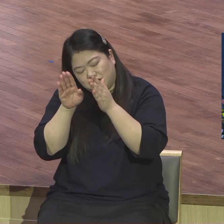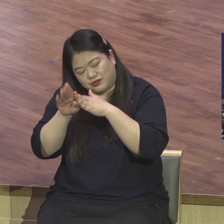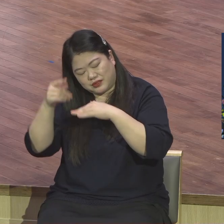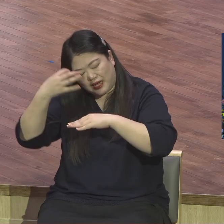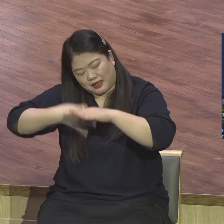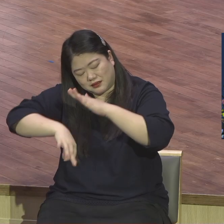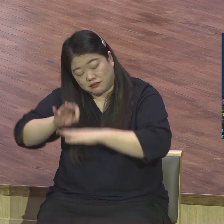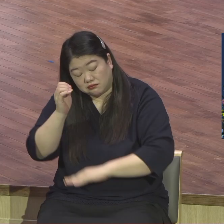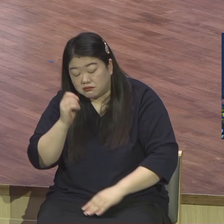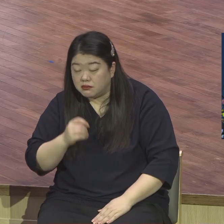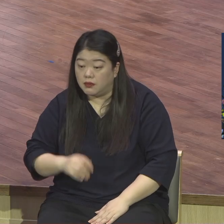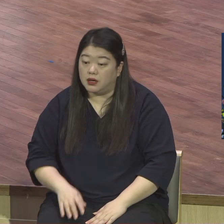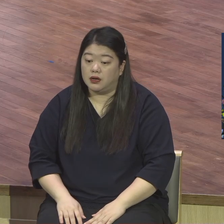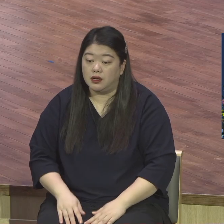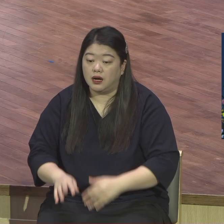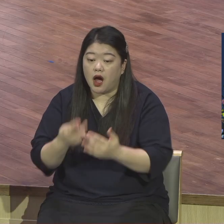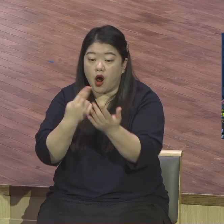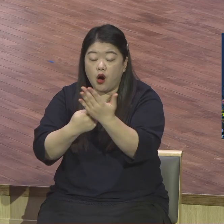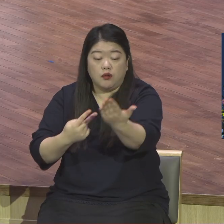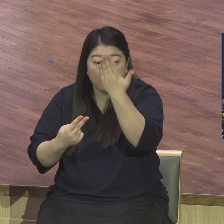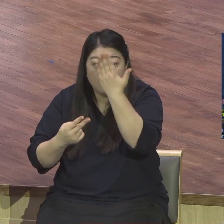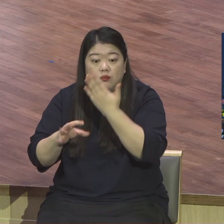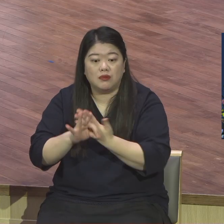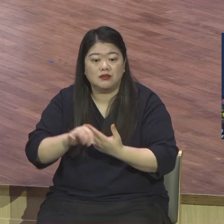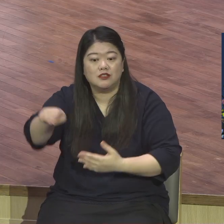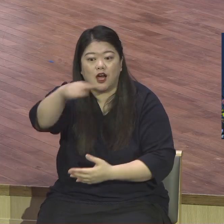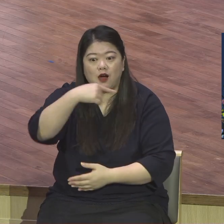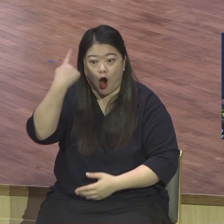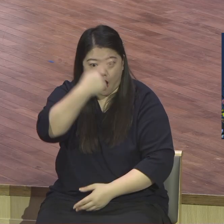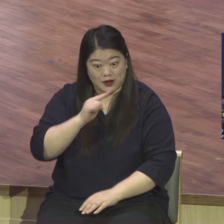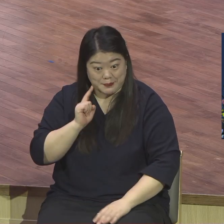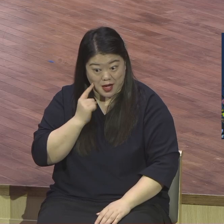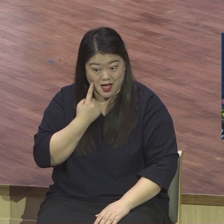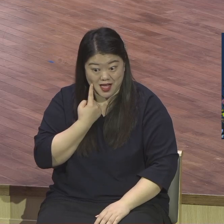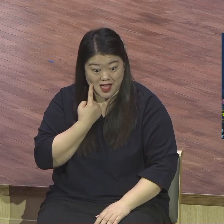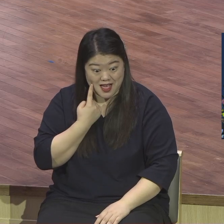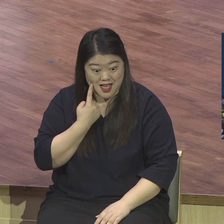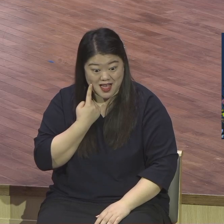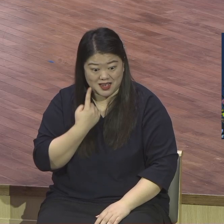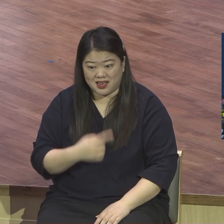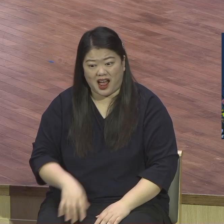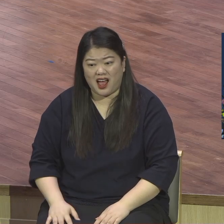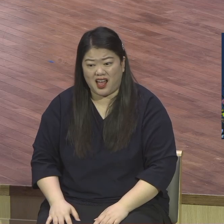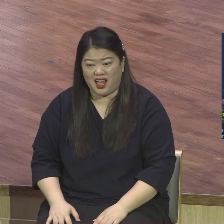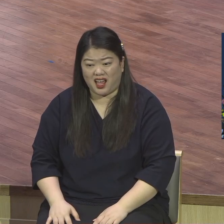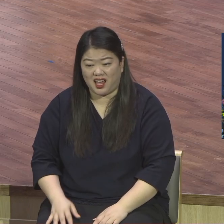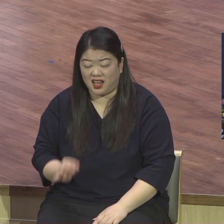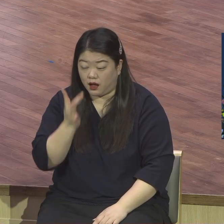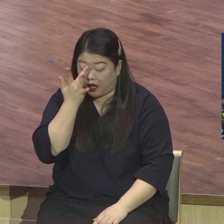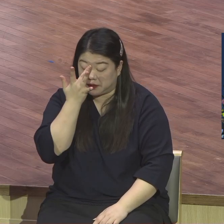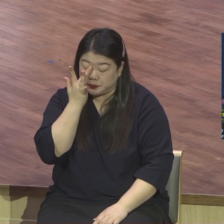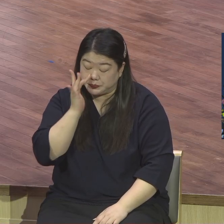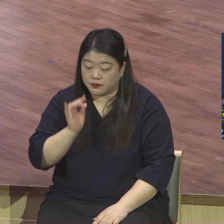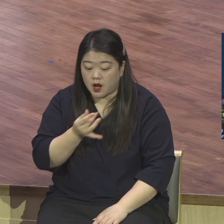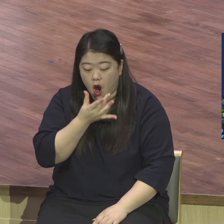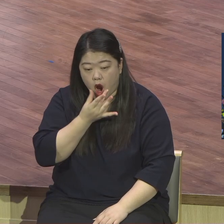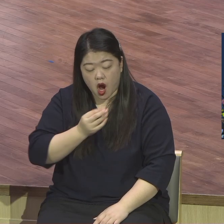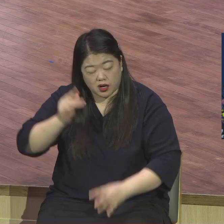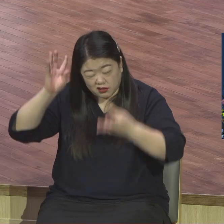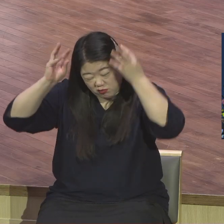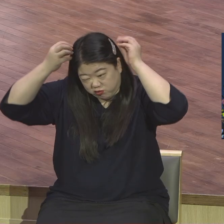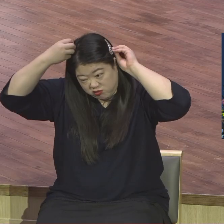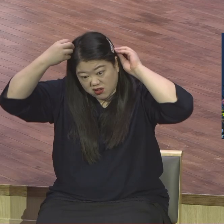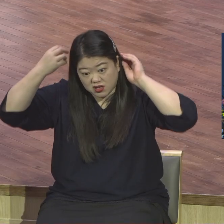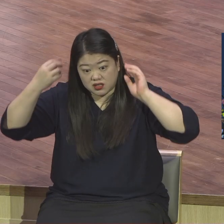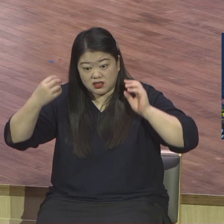그거를 보면 막 머리 엉클어져 있고 막 흘린 침 묻어 있고 막 이런 모습들이 어떻습니까? 그냥 말로